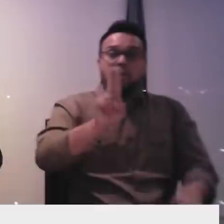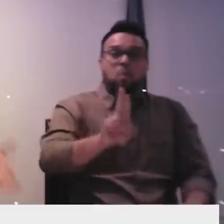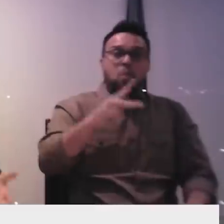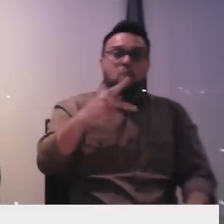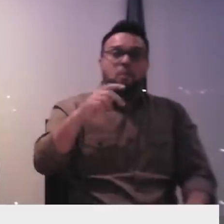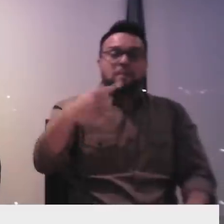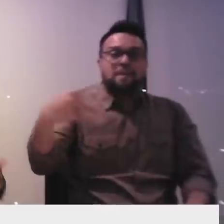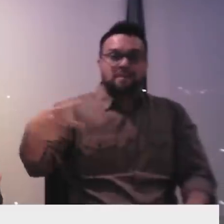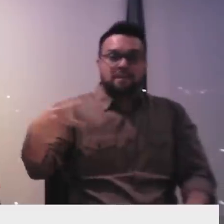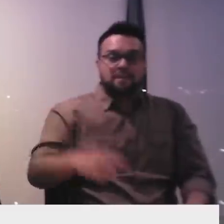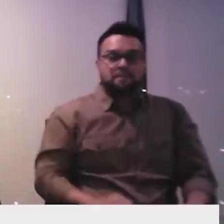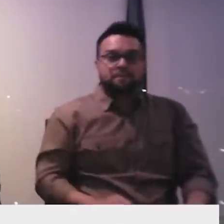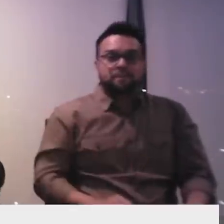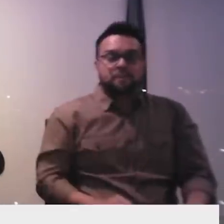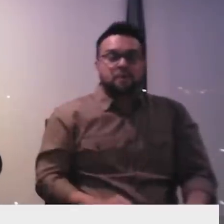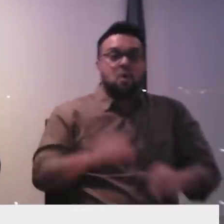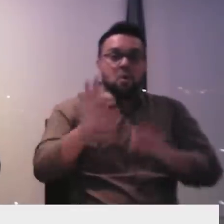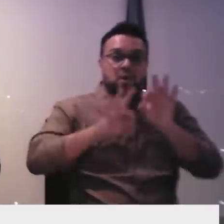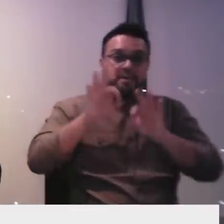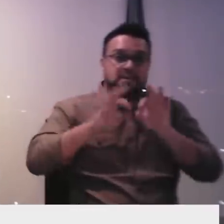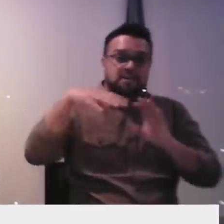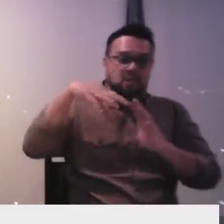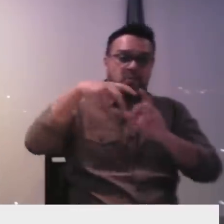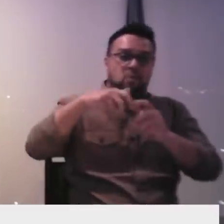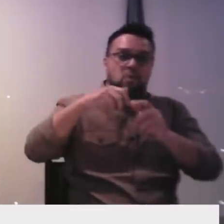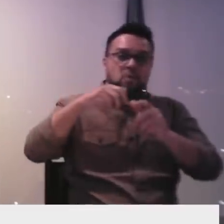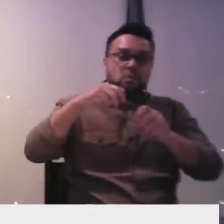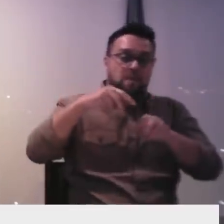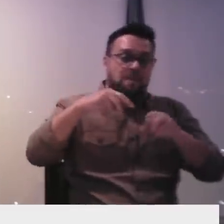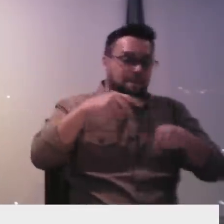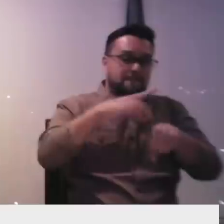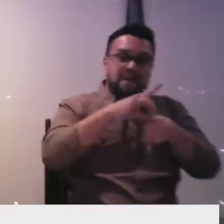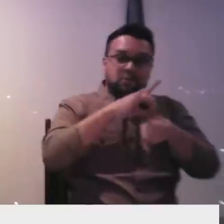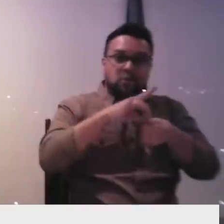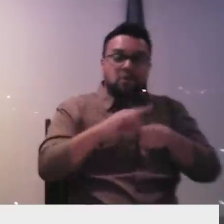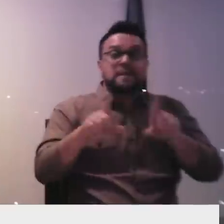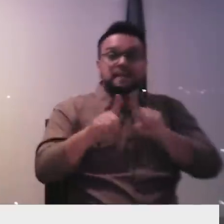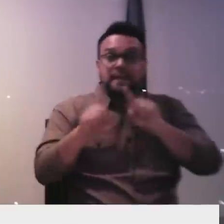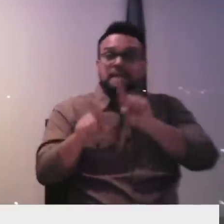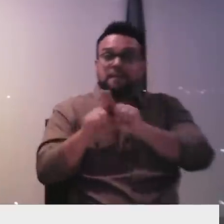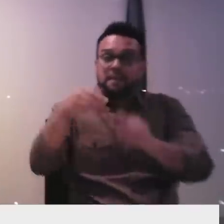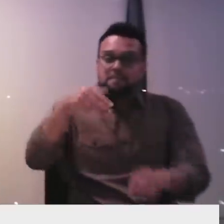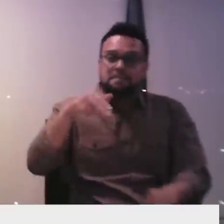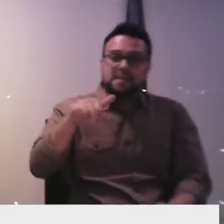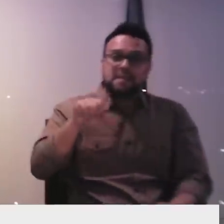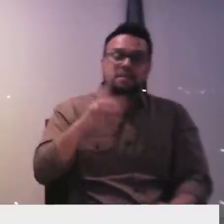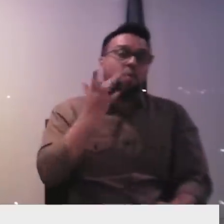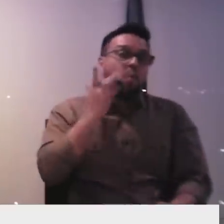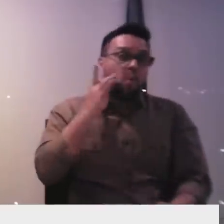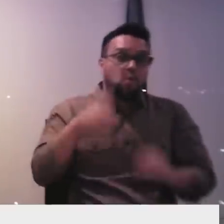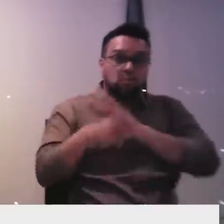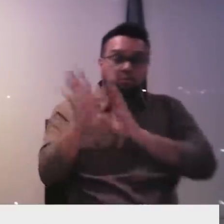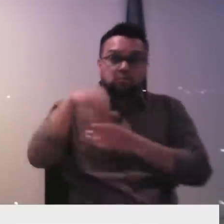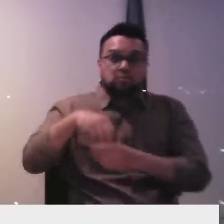Exportadores de Petróleo. Conseguiram quebrar, sem contar com as minas de ouro da Venezuela. Bem, a usina de Guri não gerou mais